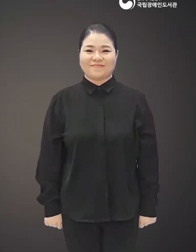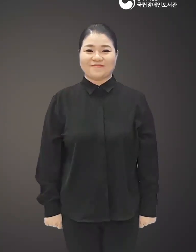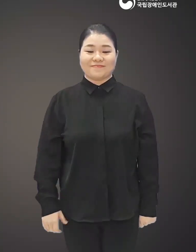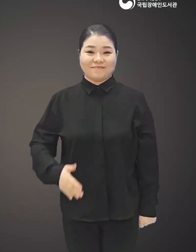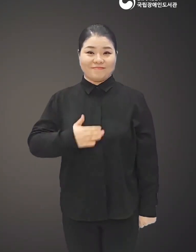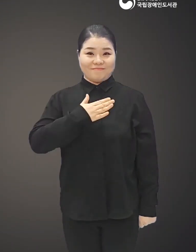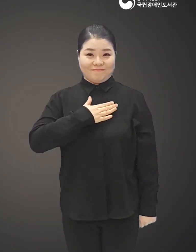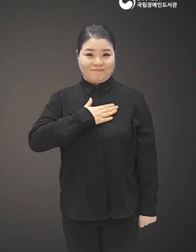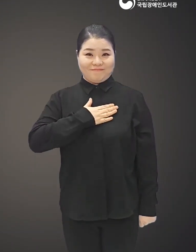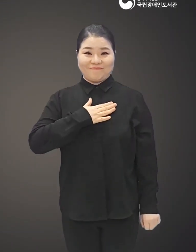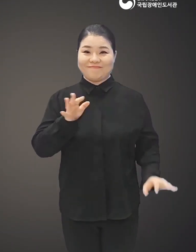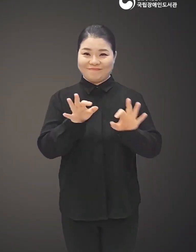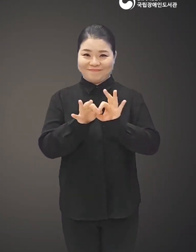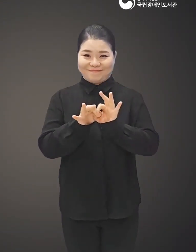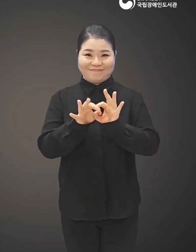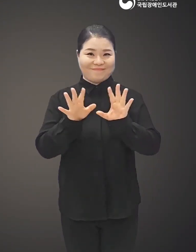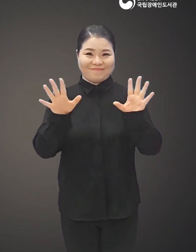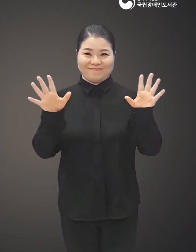난 상관없어요.